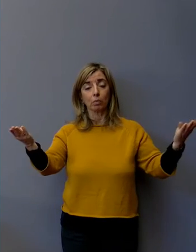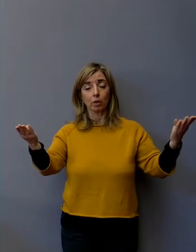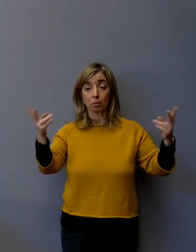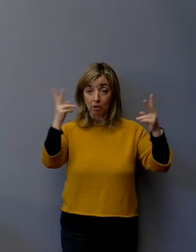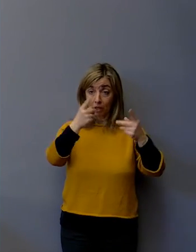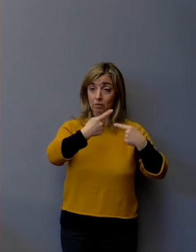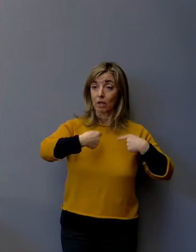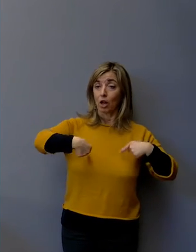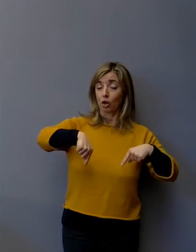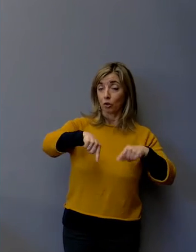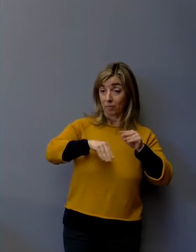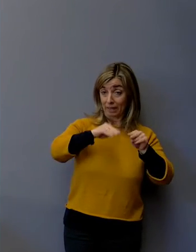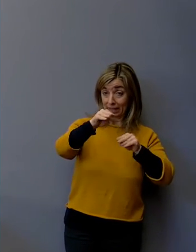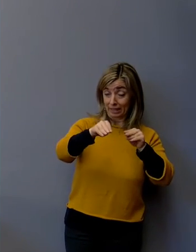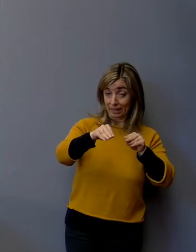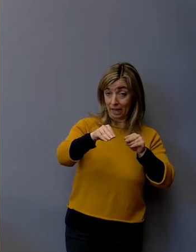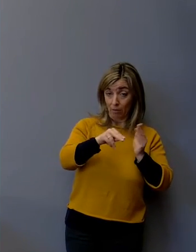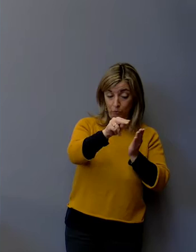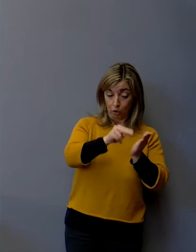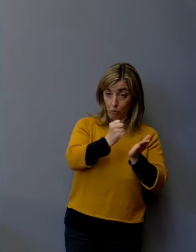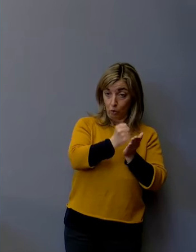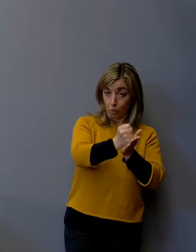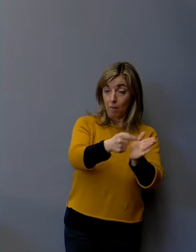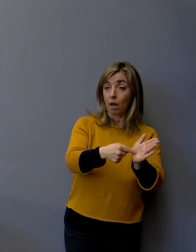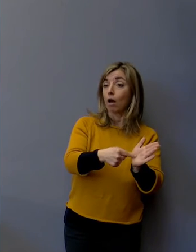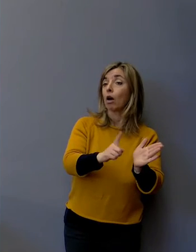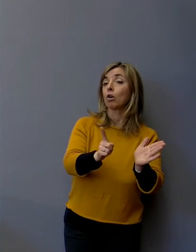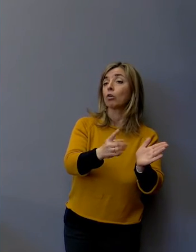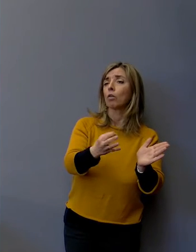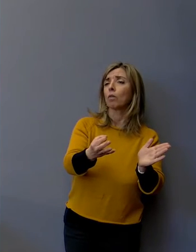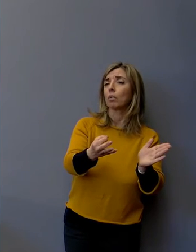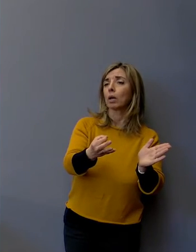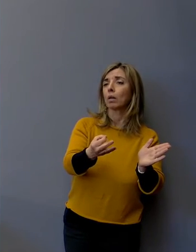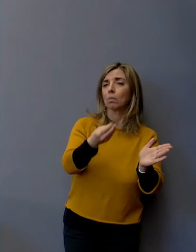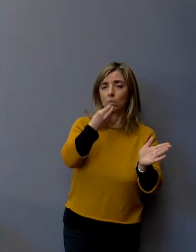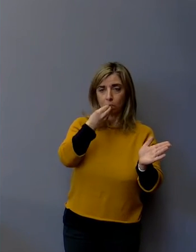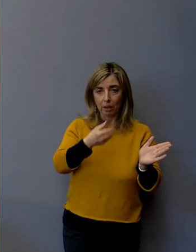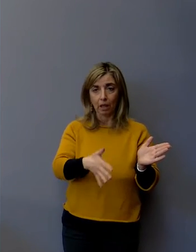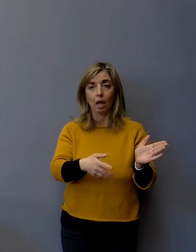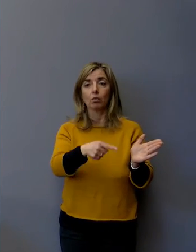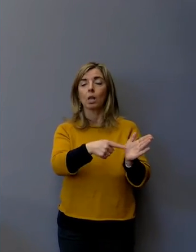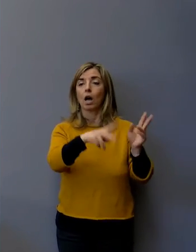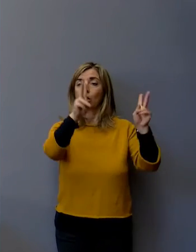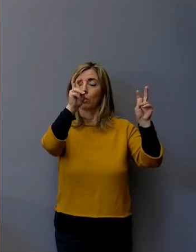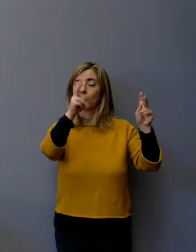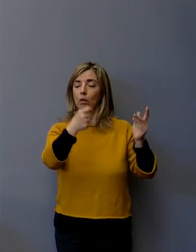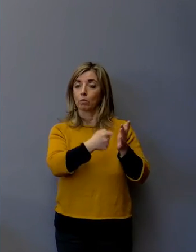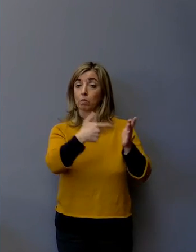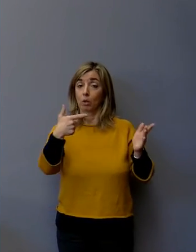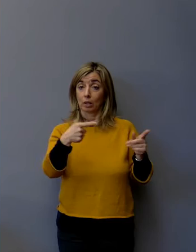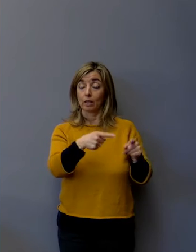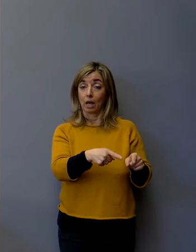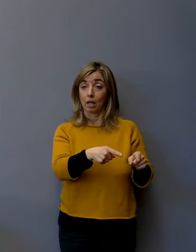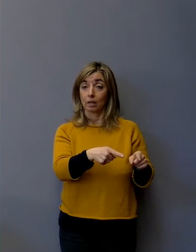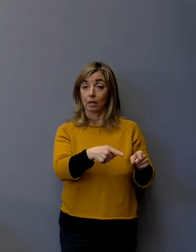documento invece questo non non va bene da un peccato perché questo è un tema veramente importante che meriterebbe una